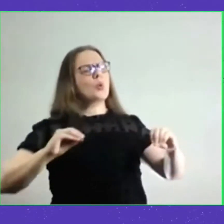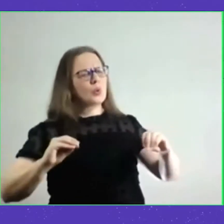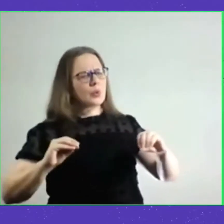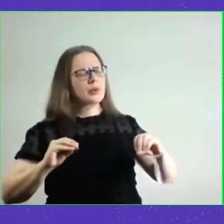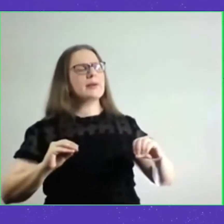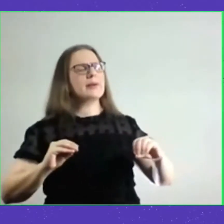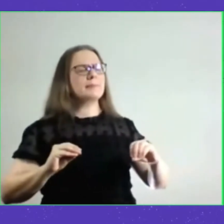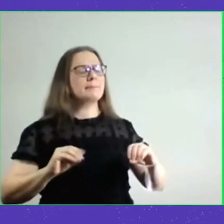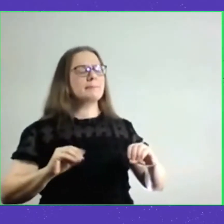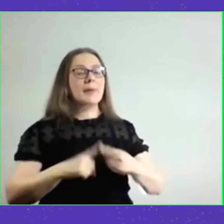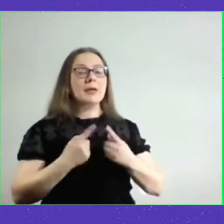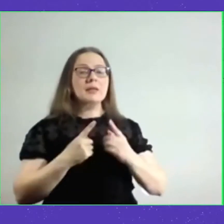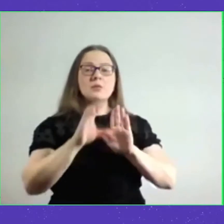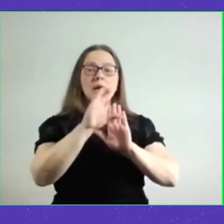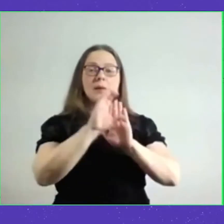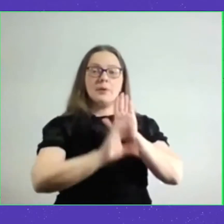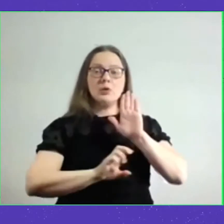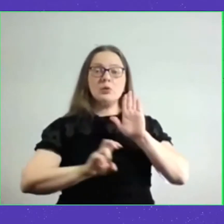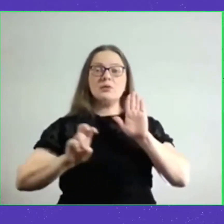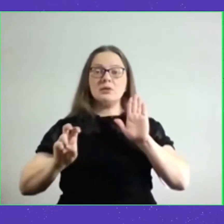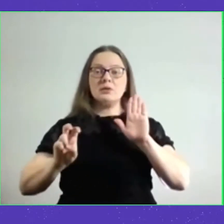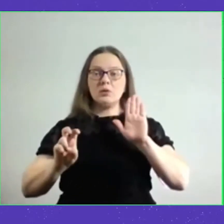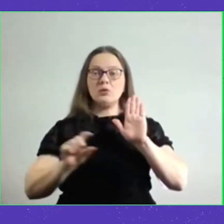vemos aqui, no versículo 1,